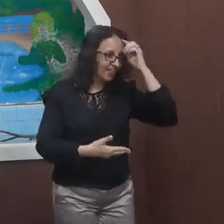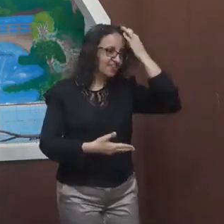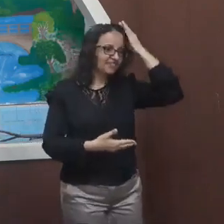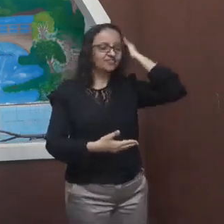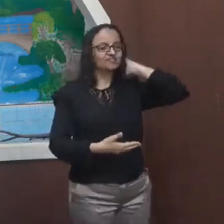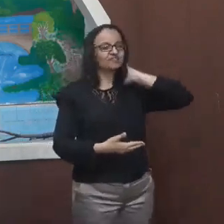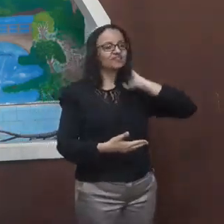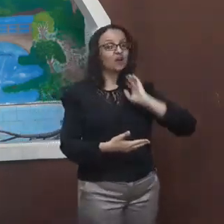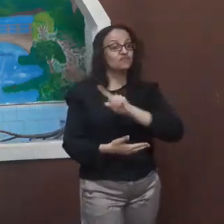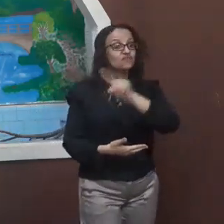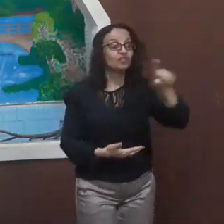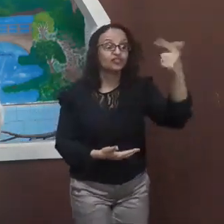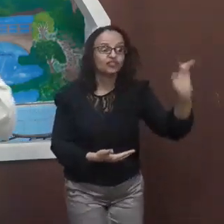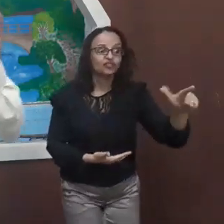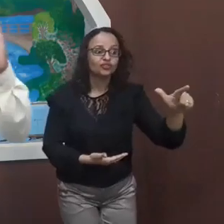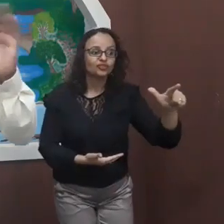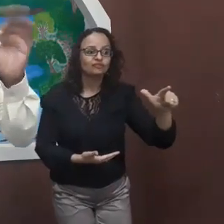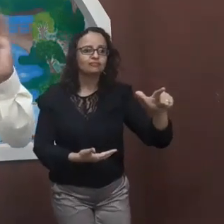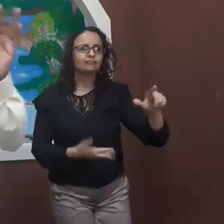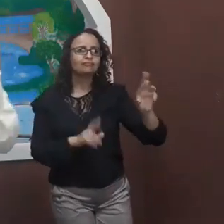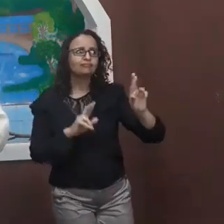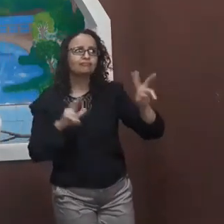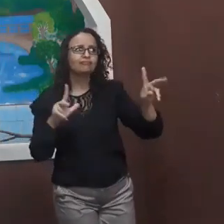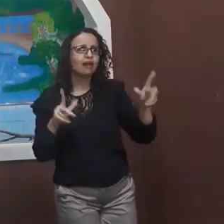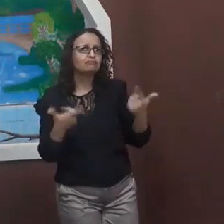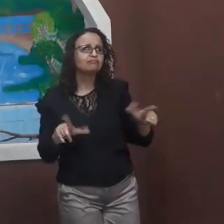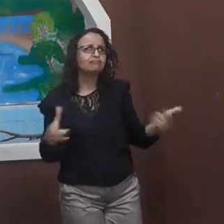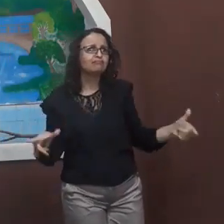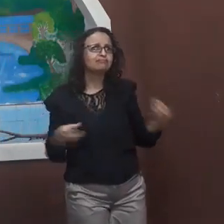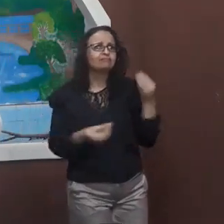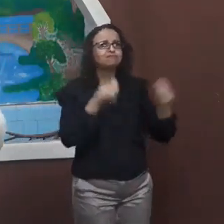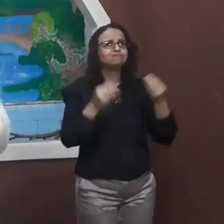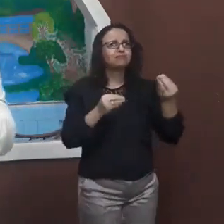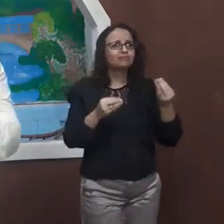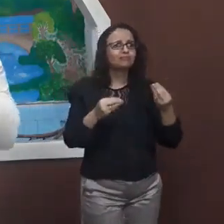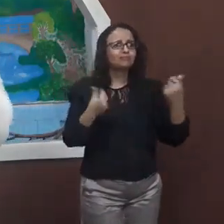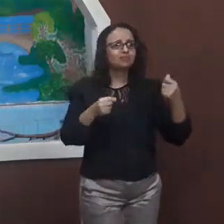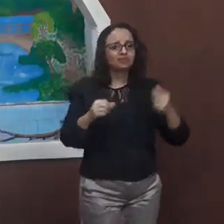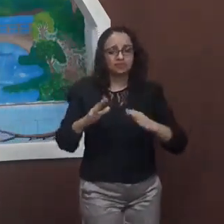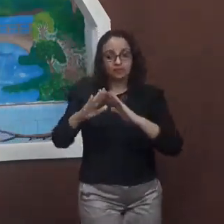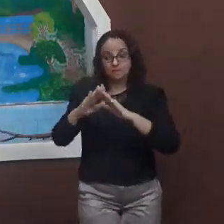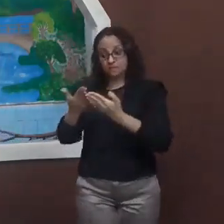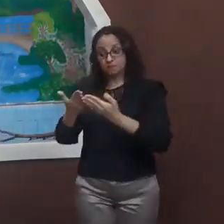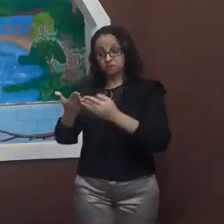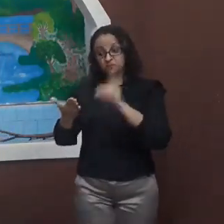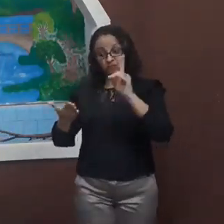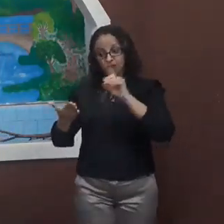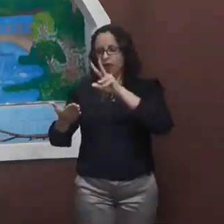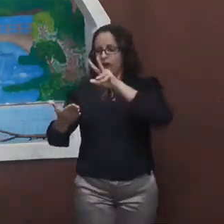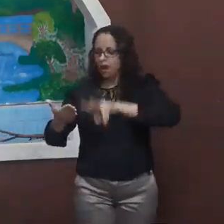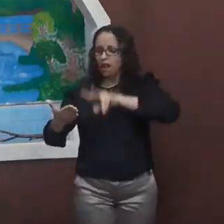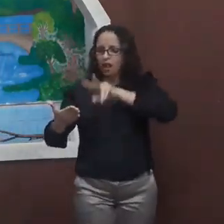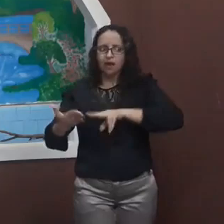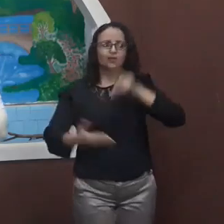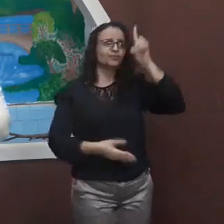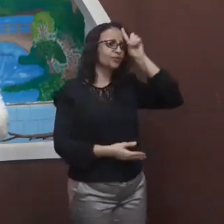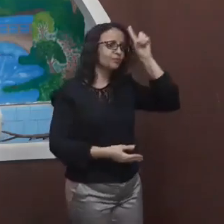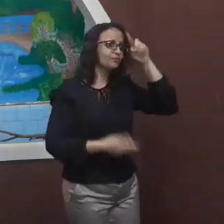Vou falar novamente. Não tem coisa diferente nisso, tá? Não tem coisa diferente. Todo dia pegar a Bíblia e